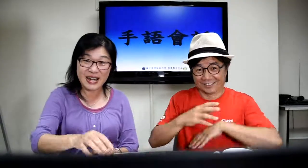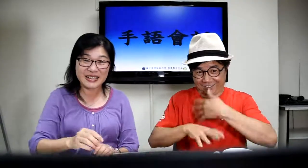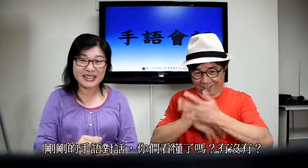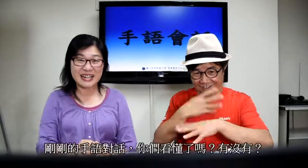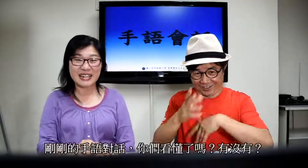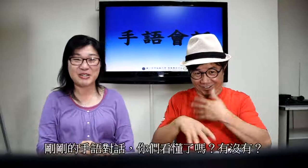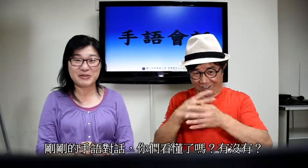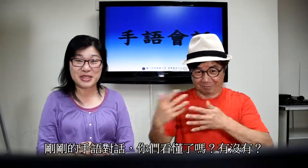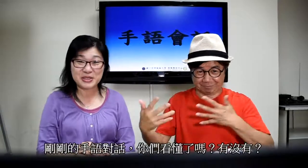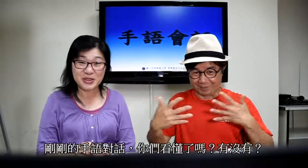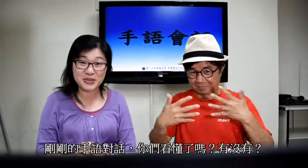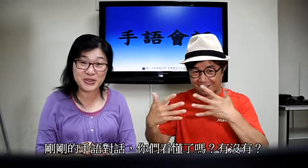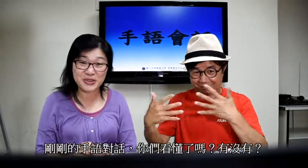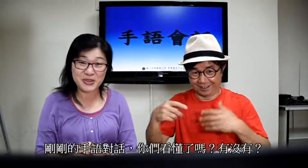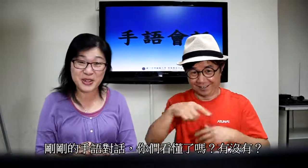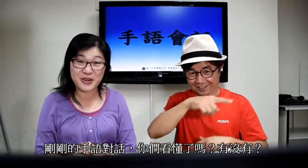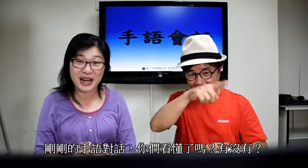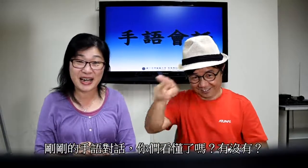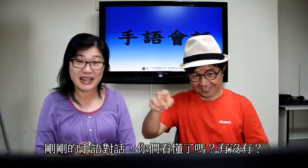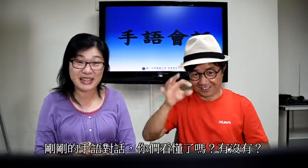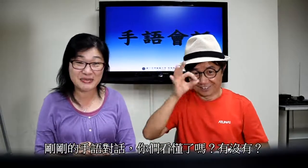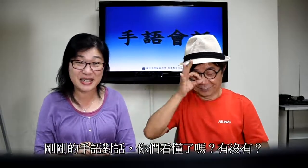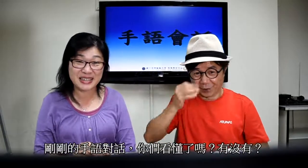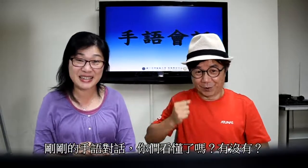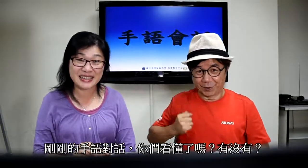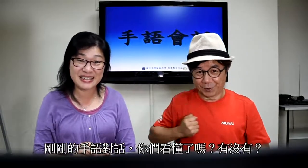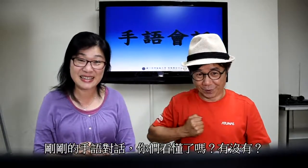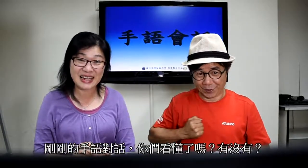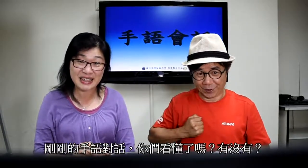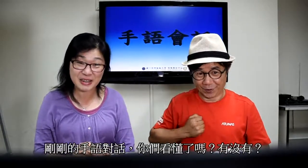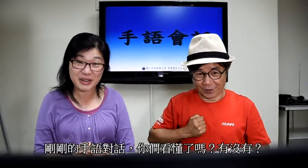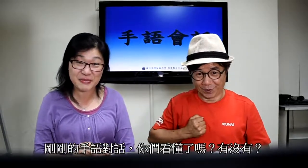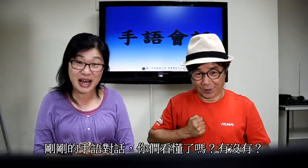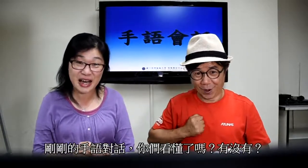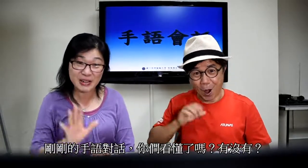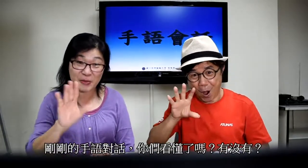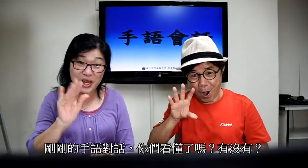刚刚我们的手语对话，你们看懂了吗？有没有？